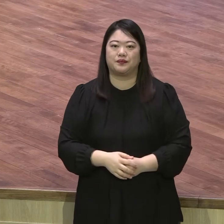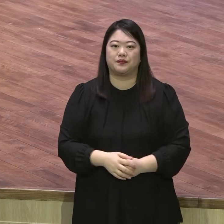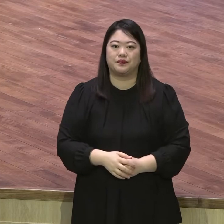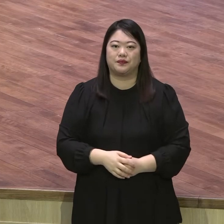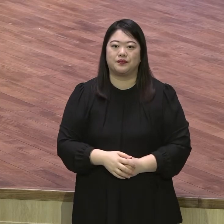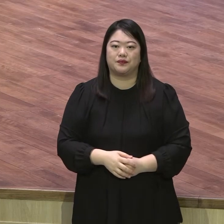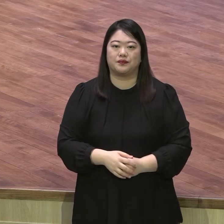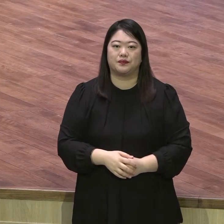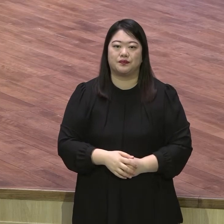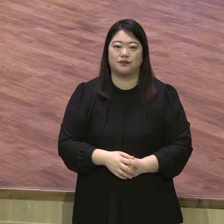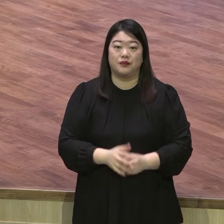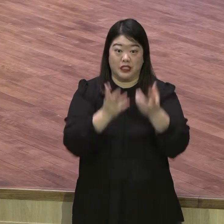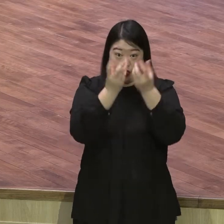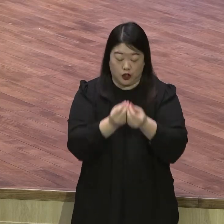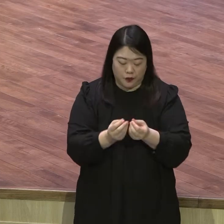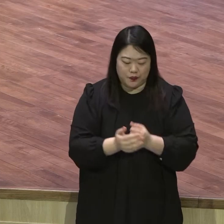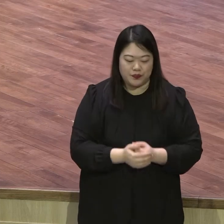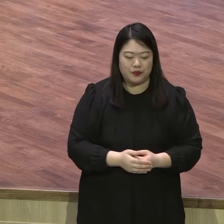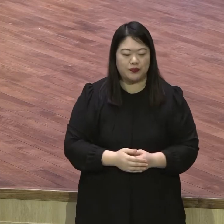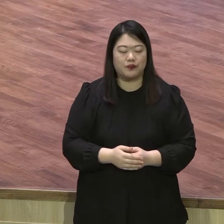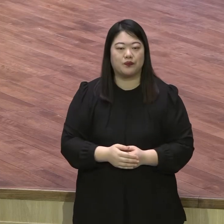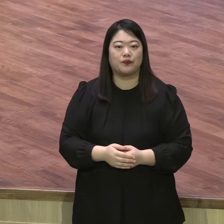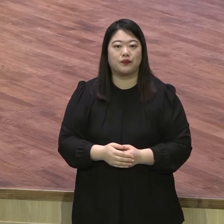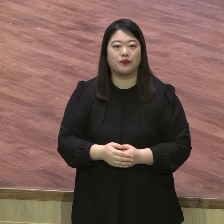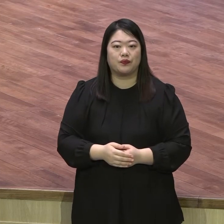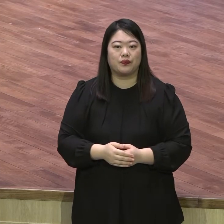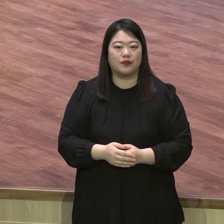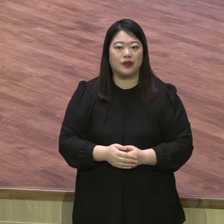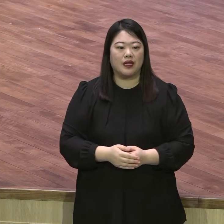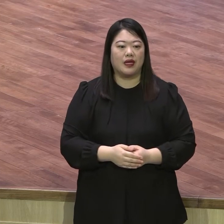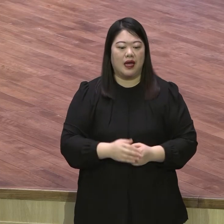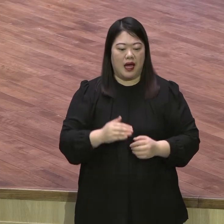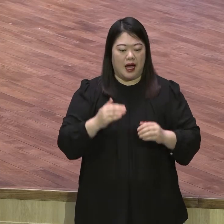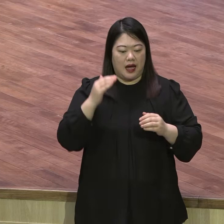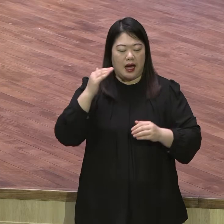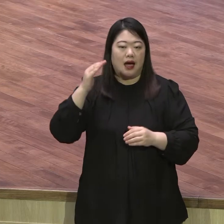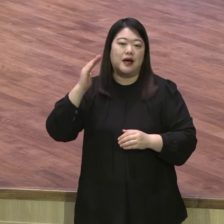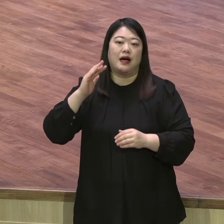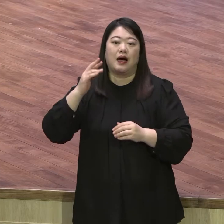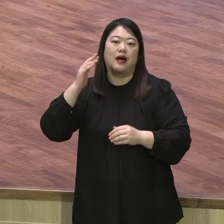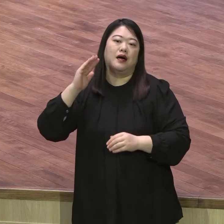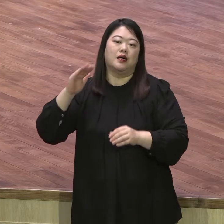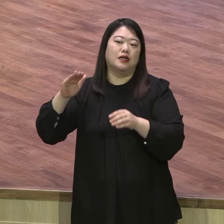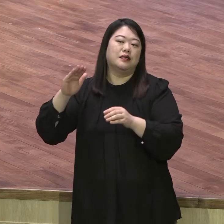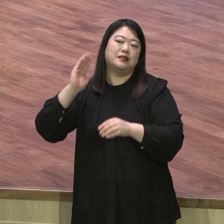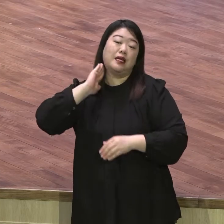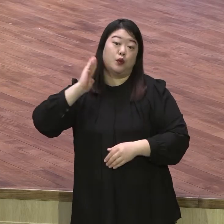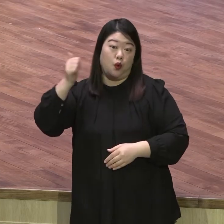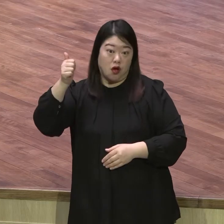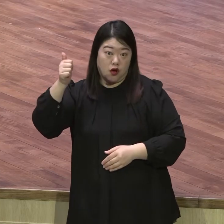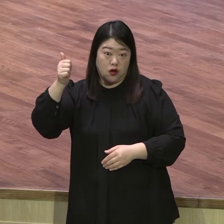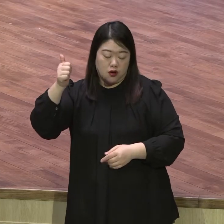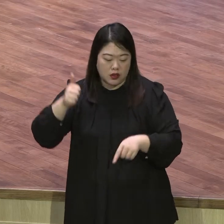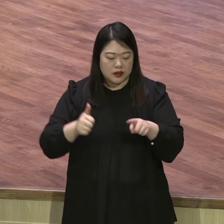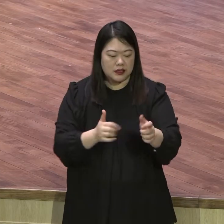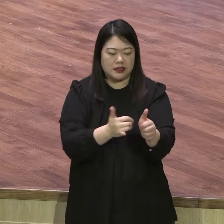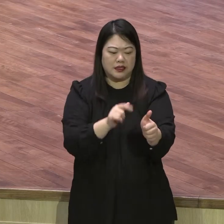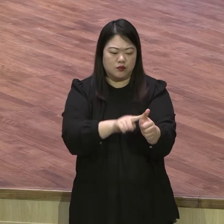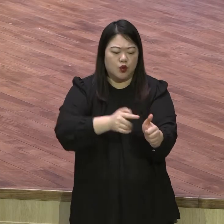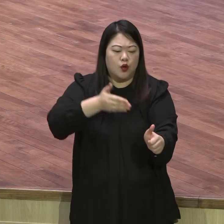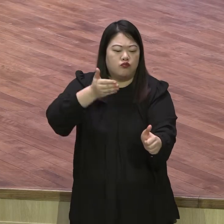이제 사람이 대통령이 명을 내려서 미국 대사로 가세요. 미국 대사로. 그